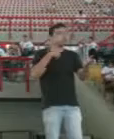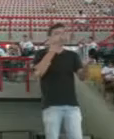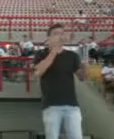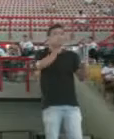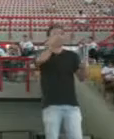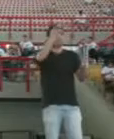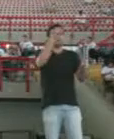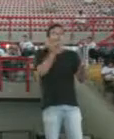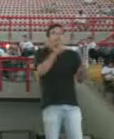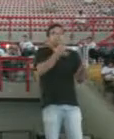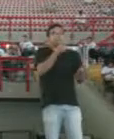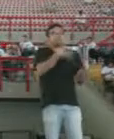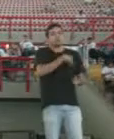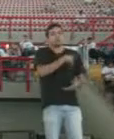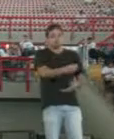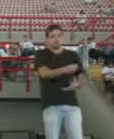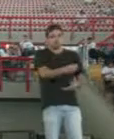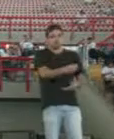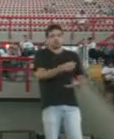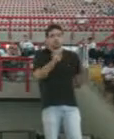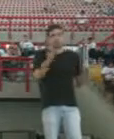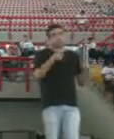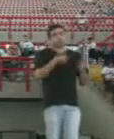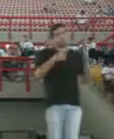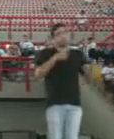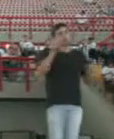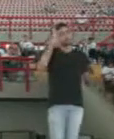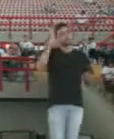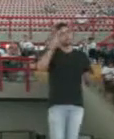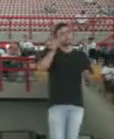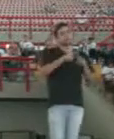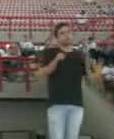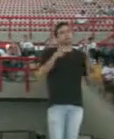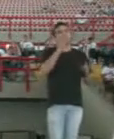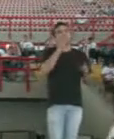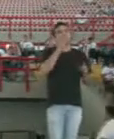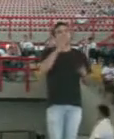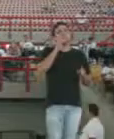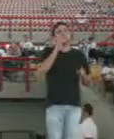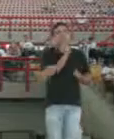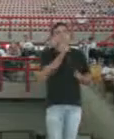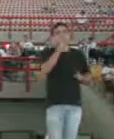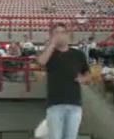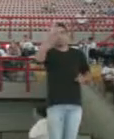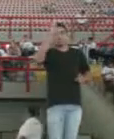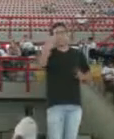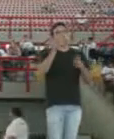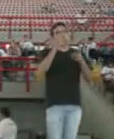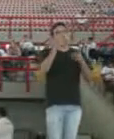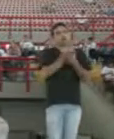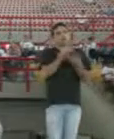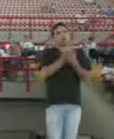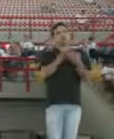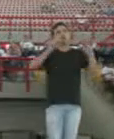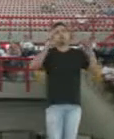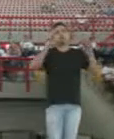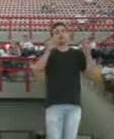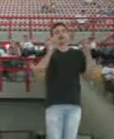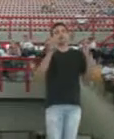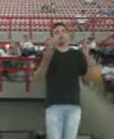optam por poucos filhos. É possível a gente pensar isso, mas a palavra principalmente atrapalhou. E a